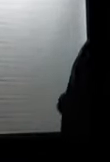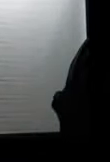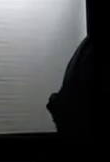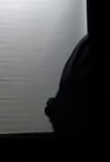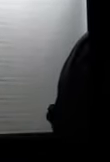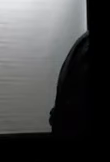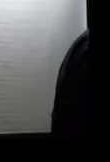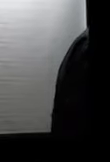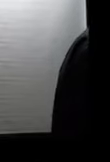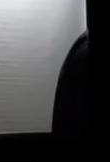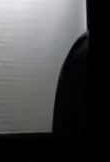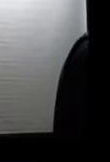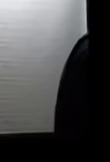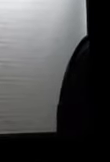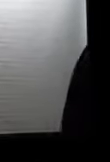al